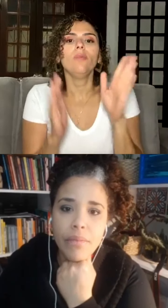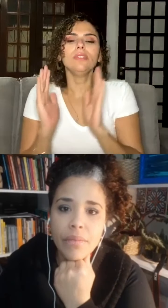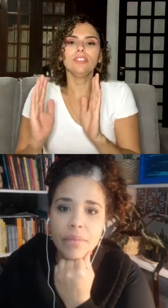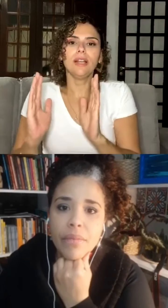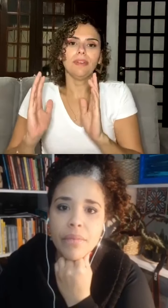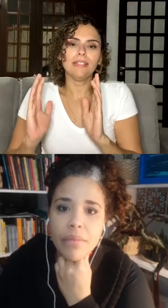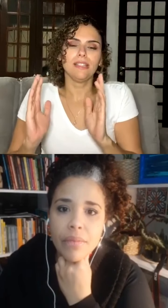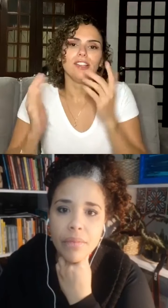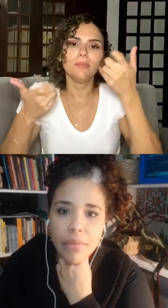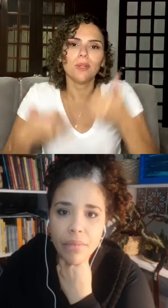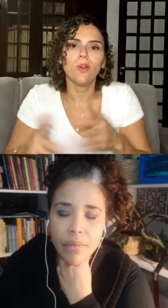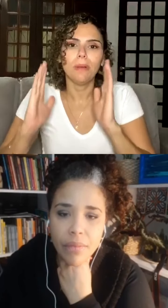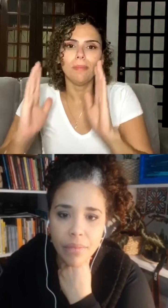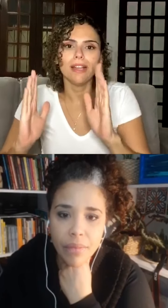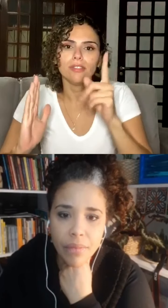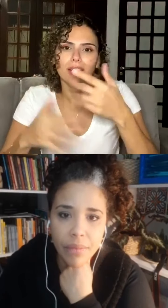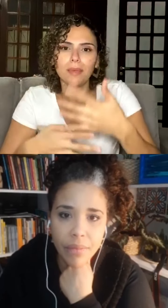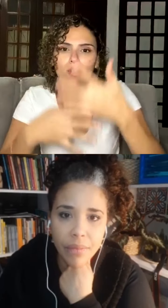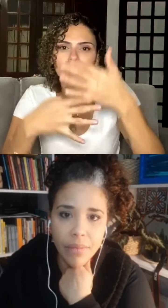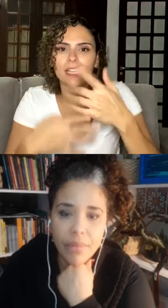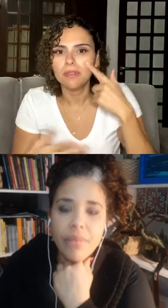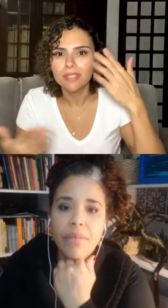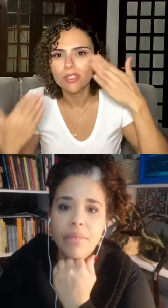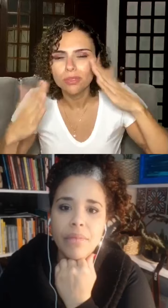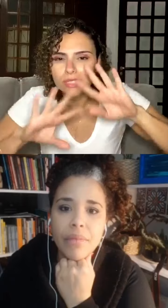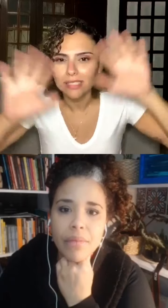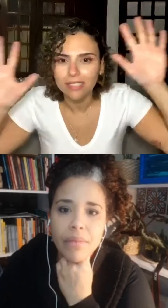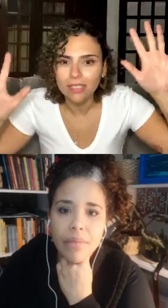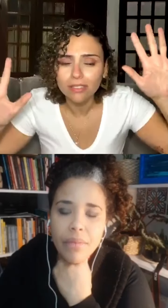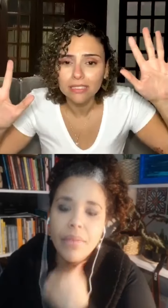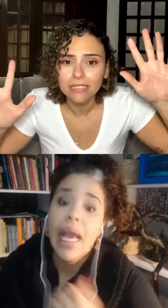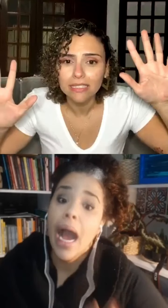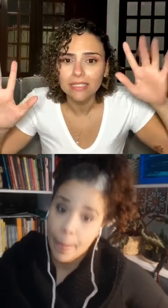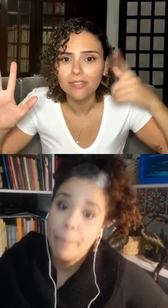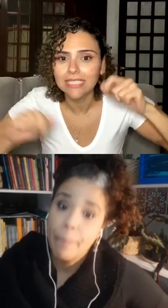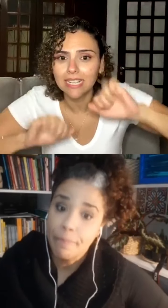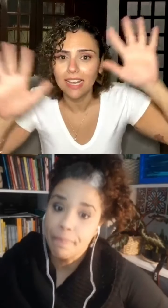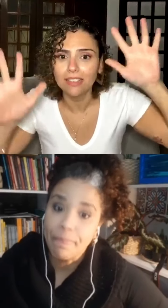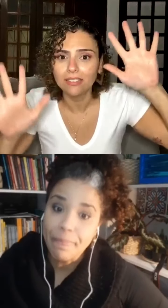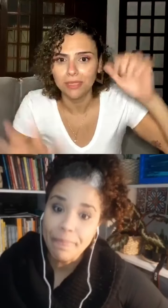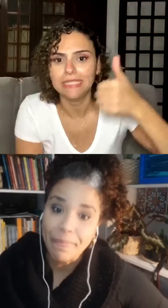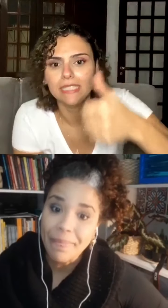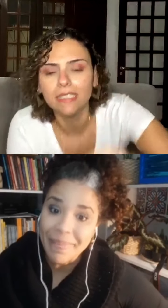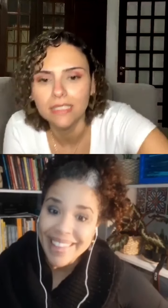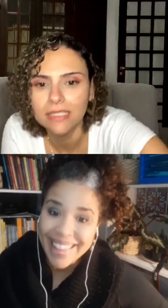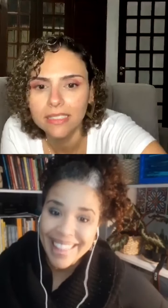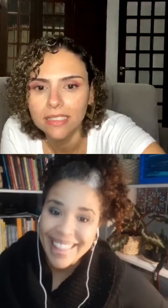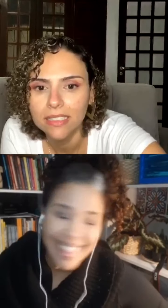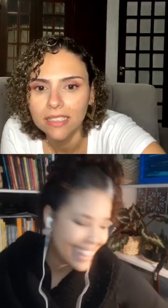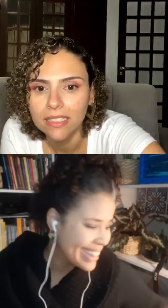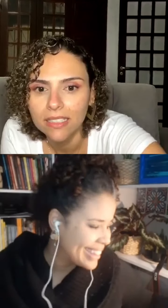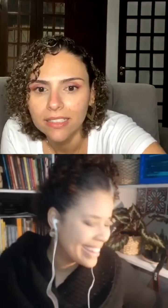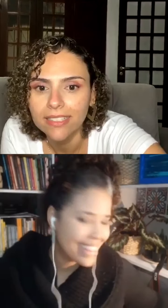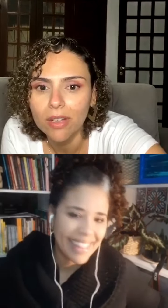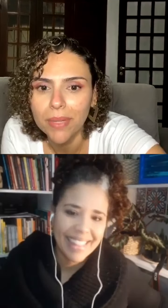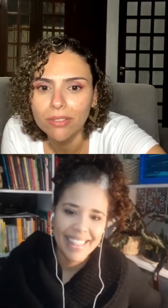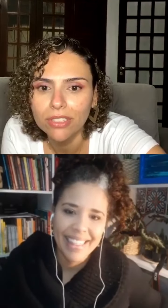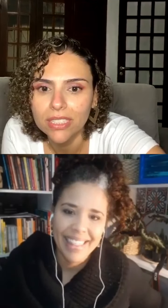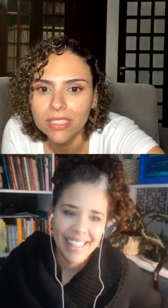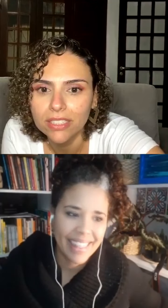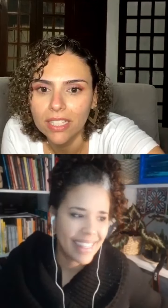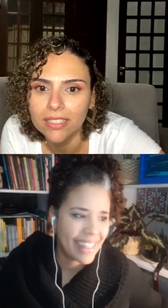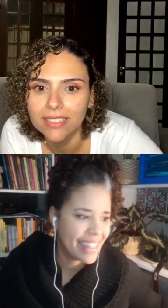tu já explicou uma parte, tu quer abrir o comentário para ver se todo mundo entendeu? Ver se está claro? Pode ser? Tem até uma